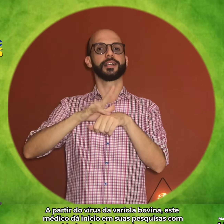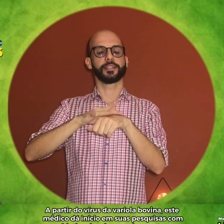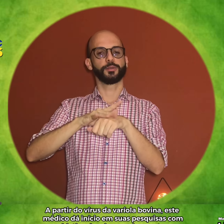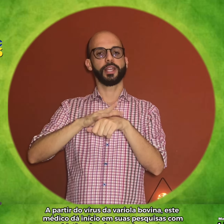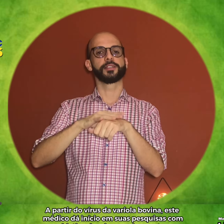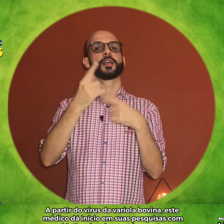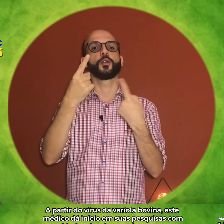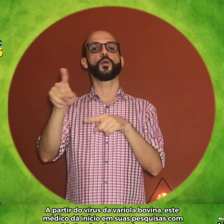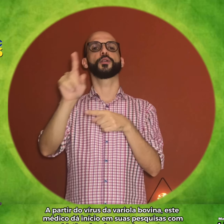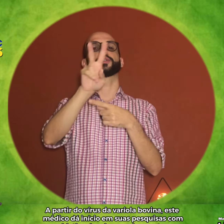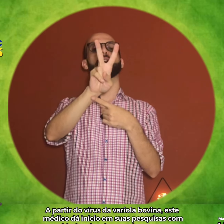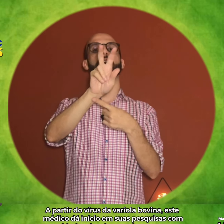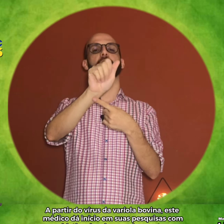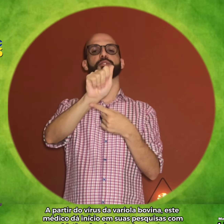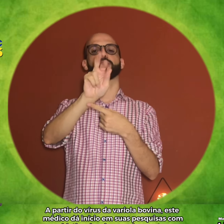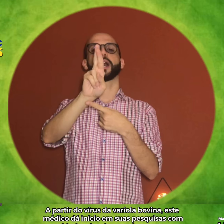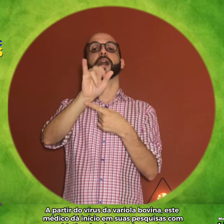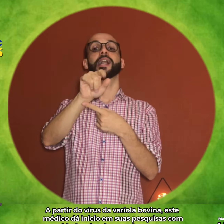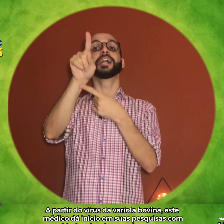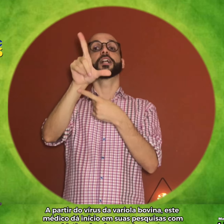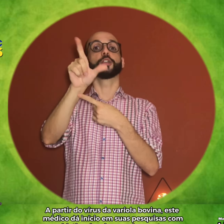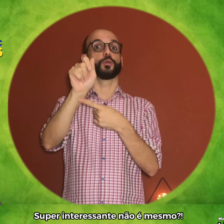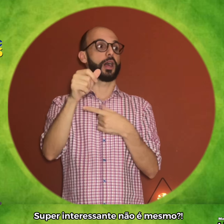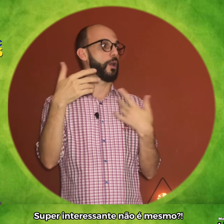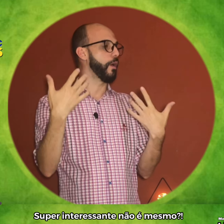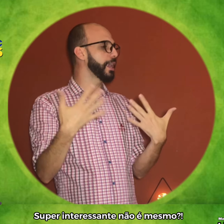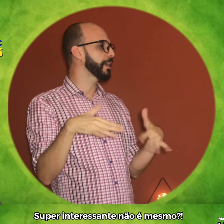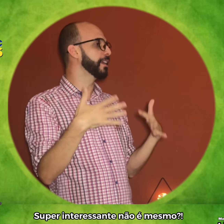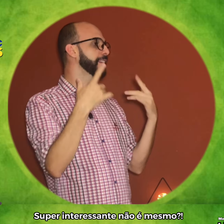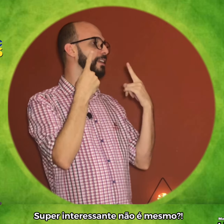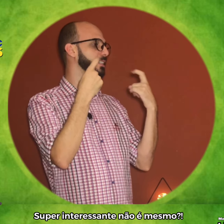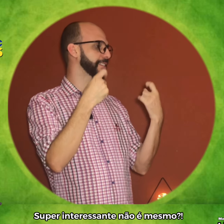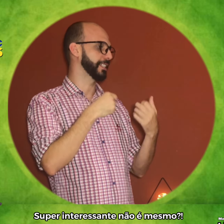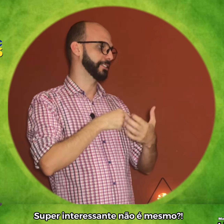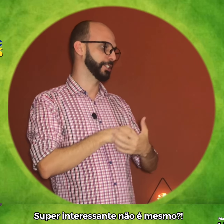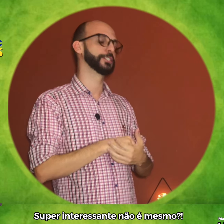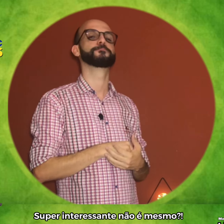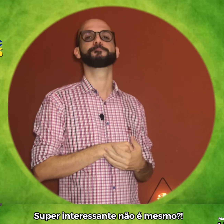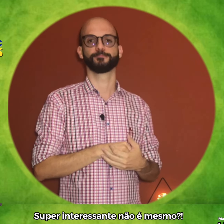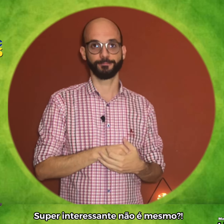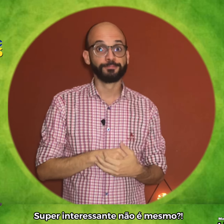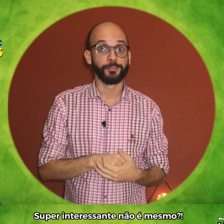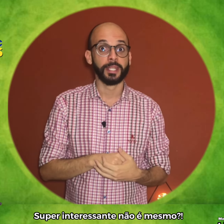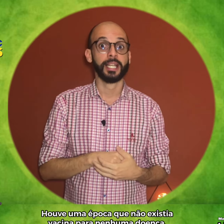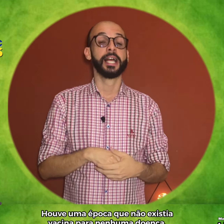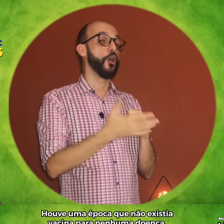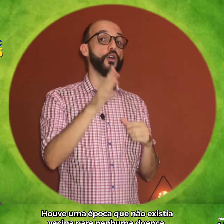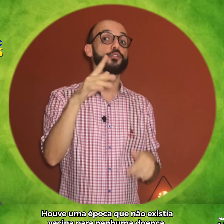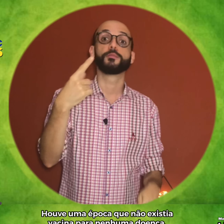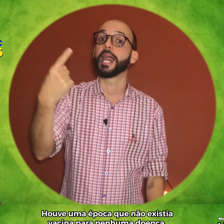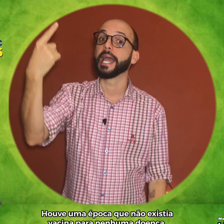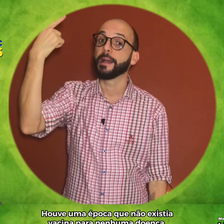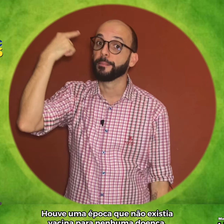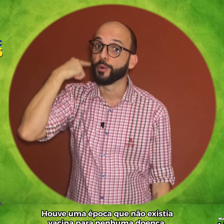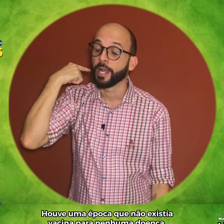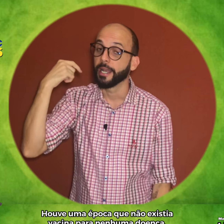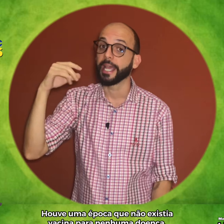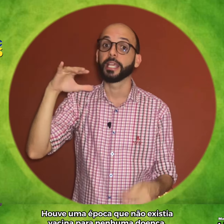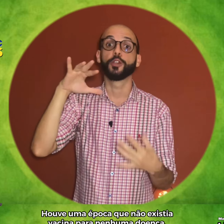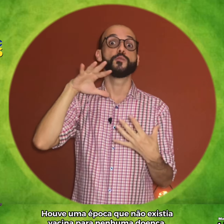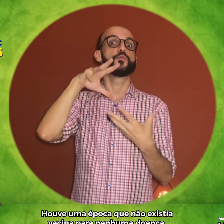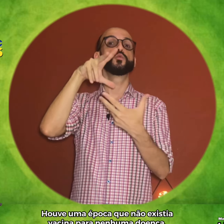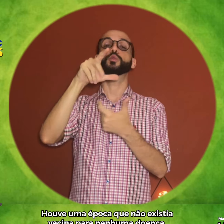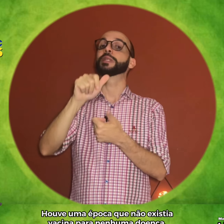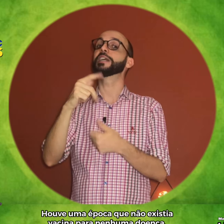essa doença. Contra a varíola. Olha que interessante, houve uma época,